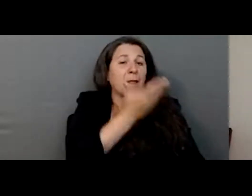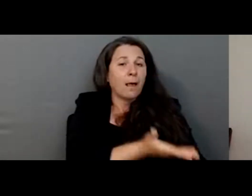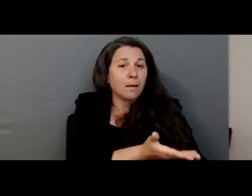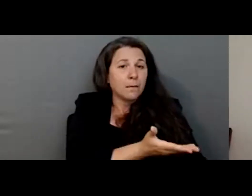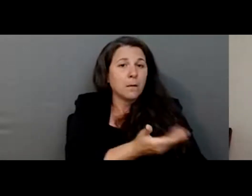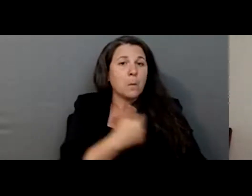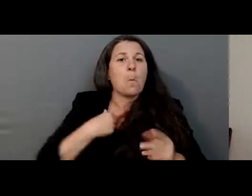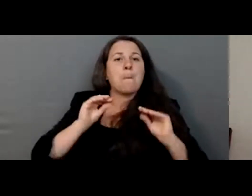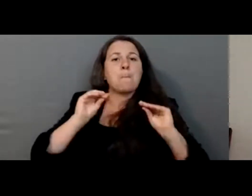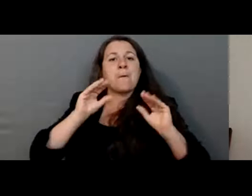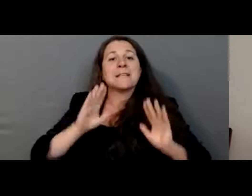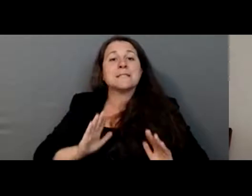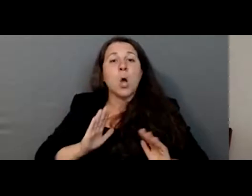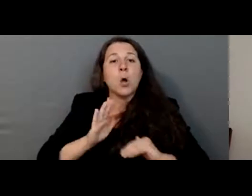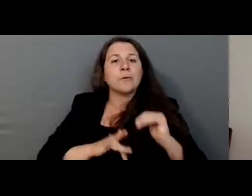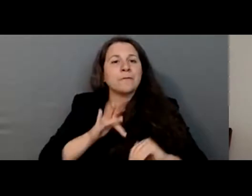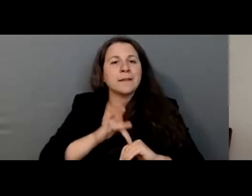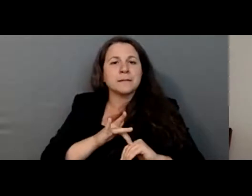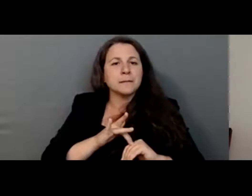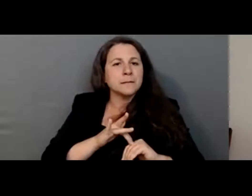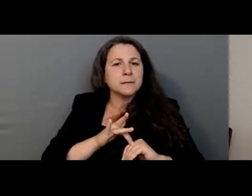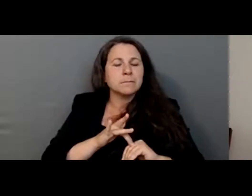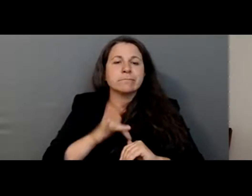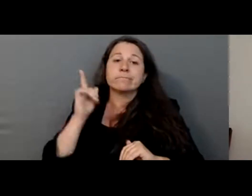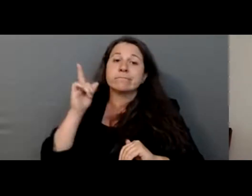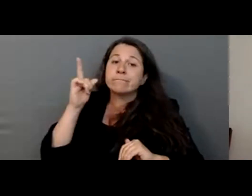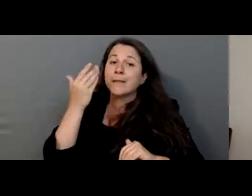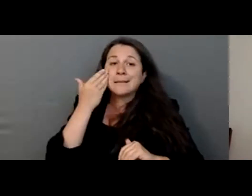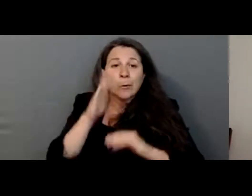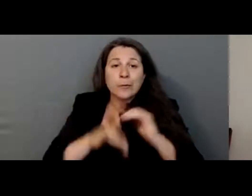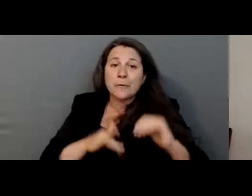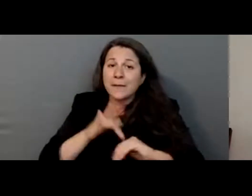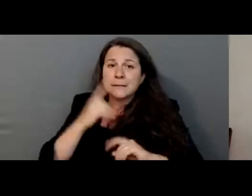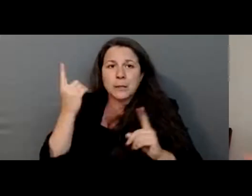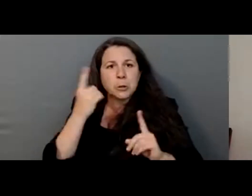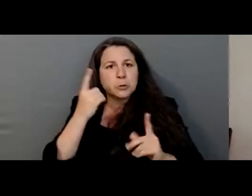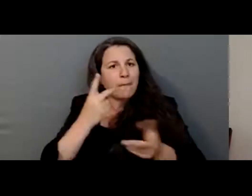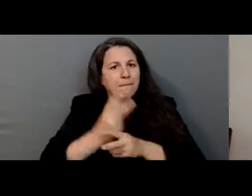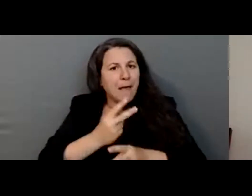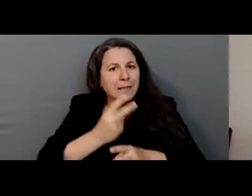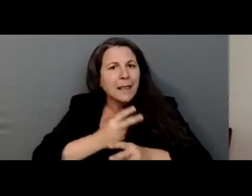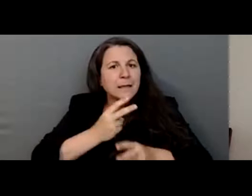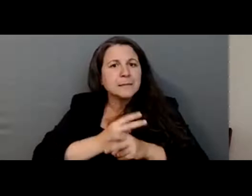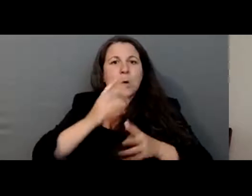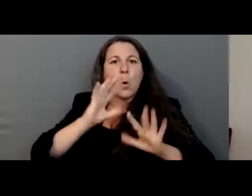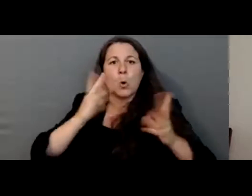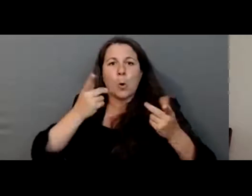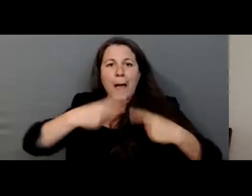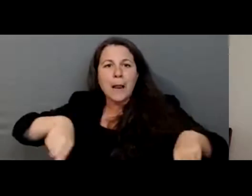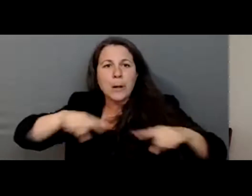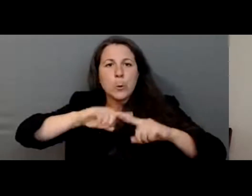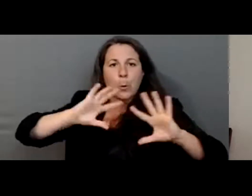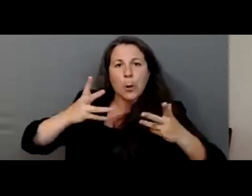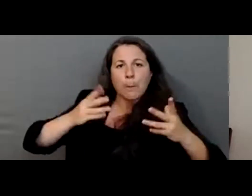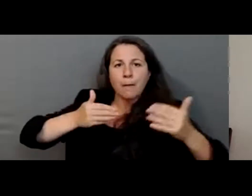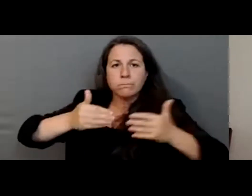suis professeur d'université et c'est le genre de préoccupation que l'université a à cœur. même si les lieux physiques n'en sont pas toujours la démonstration, mais